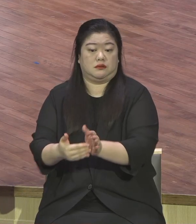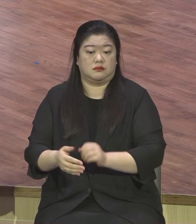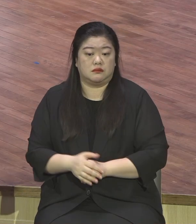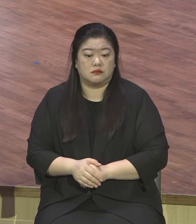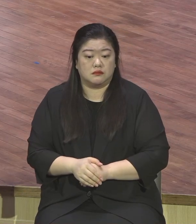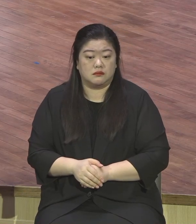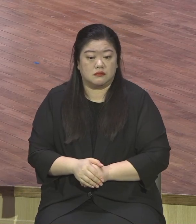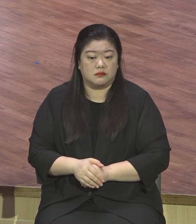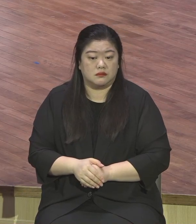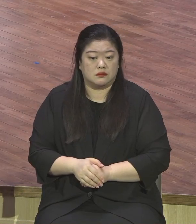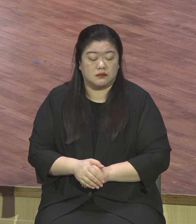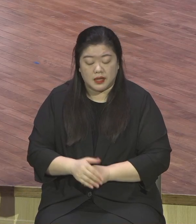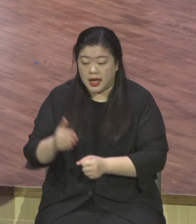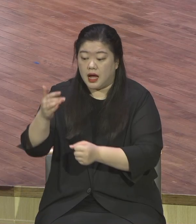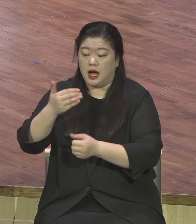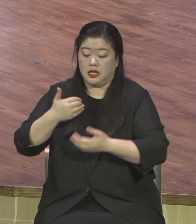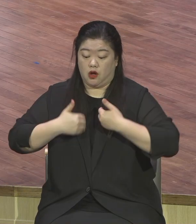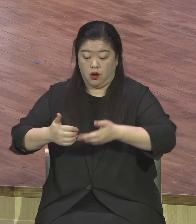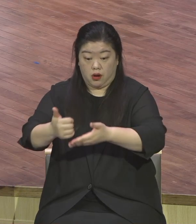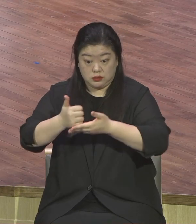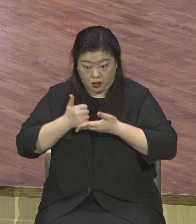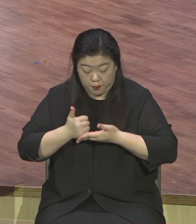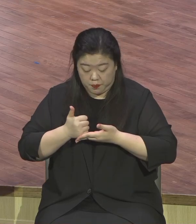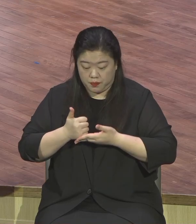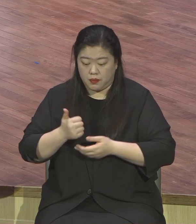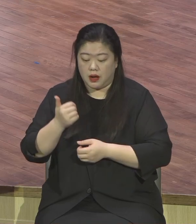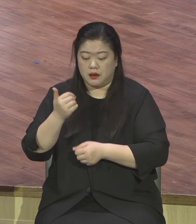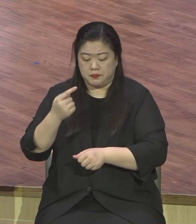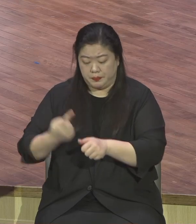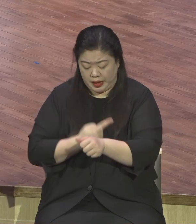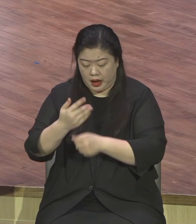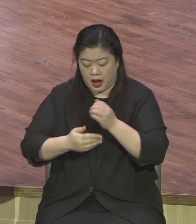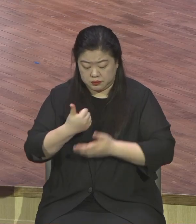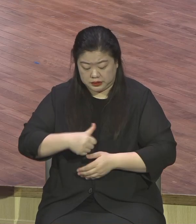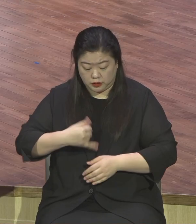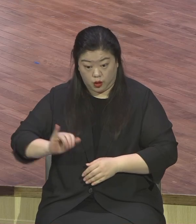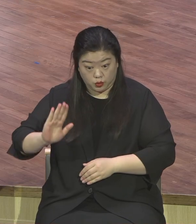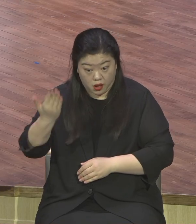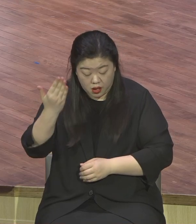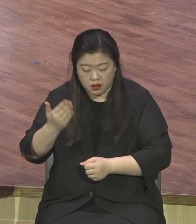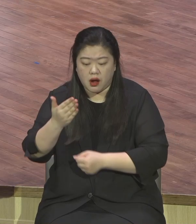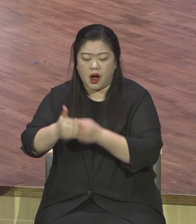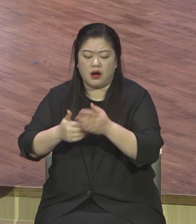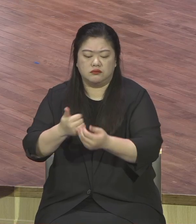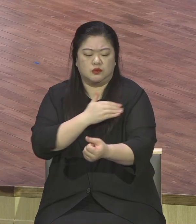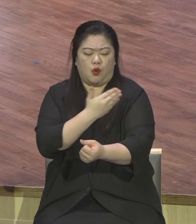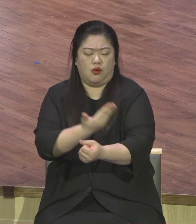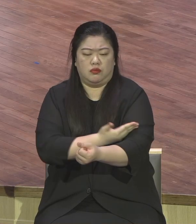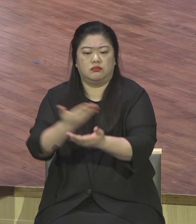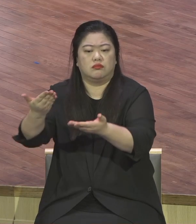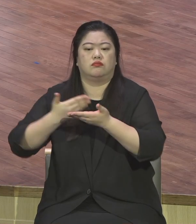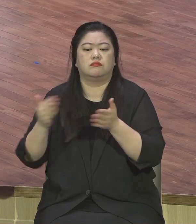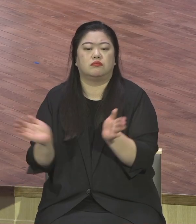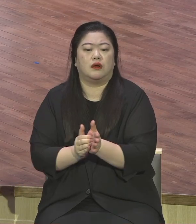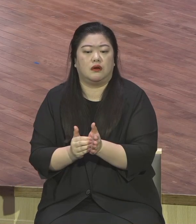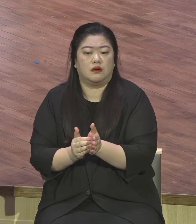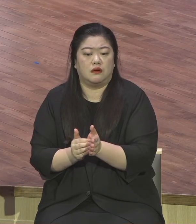하나님의 자녀가 되는 권세를 주셨으니 예수 그리스도를 나의 구주로 영접하게 되면